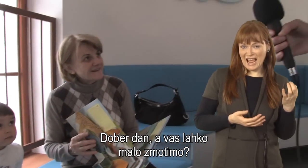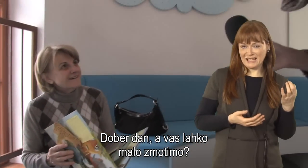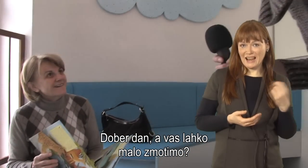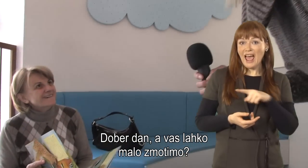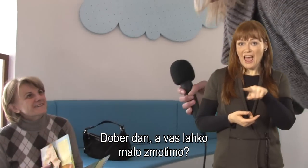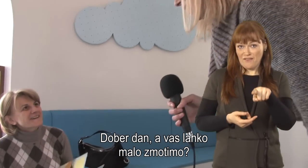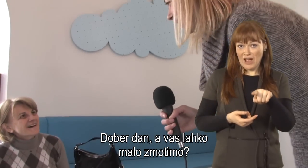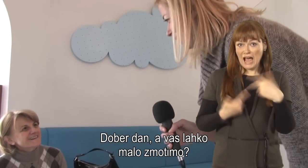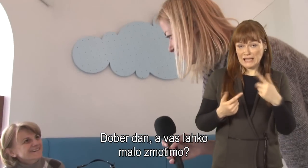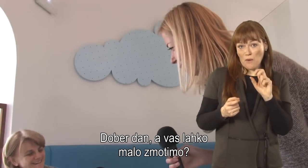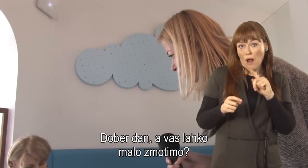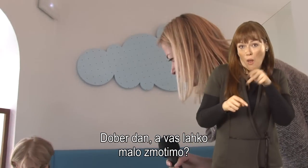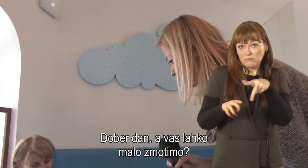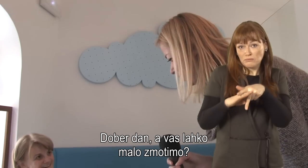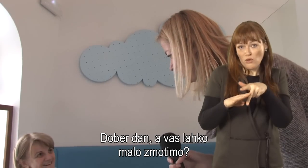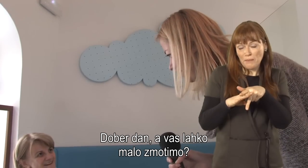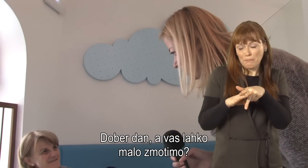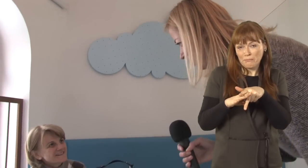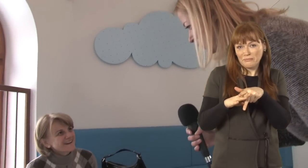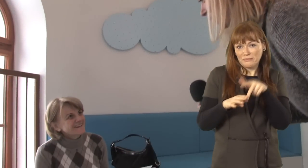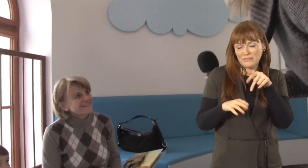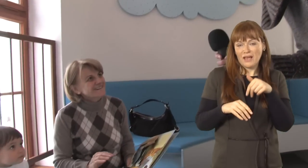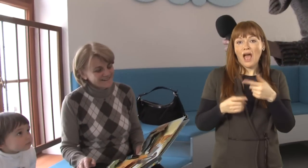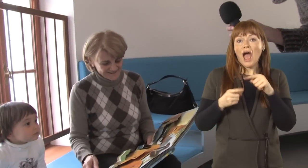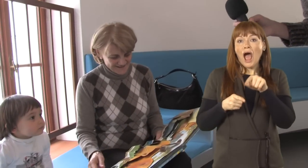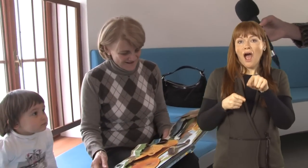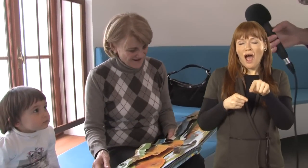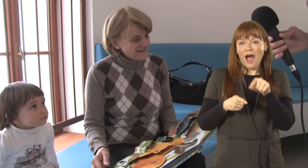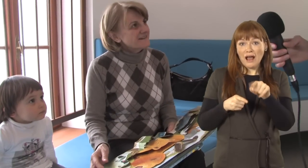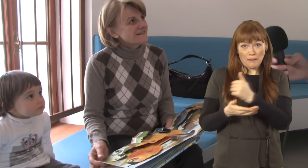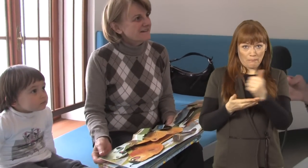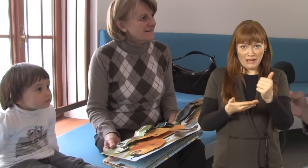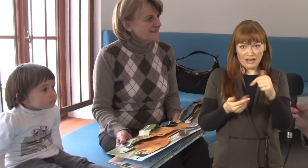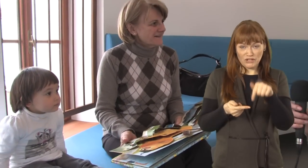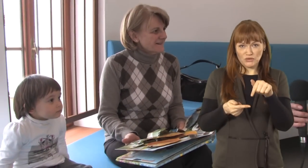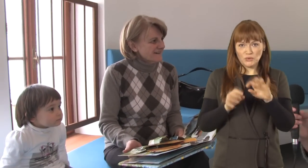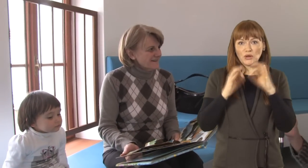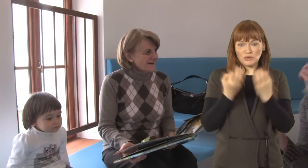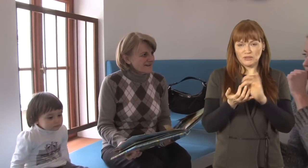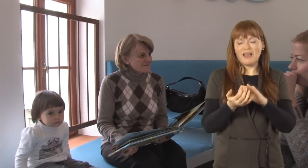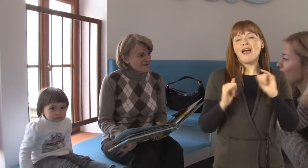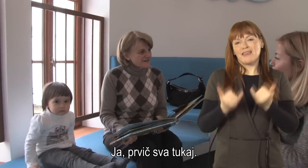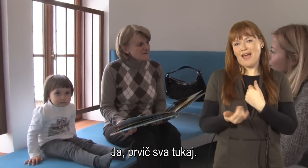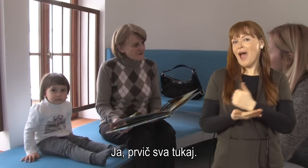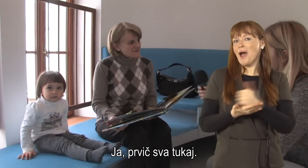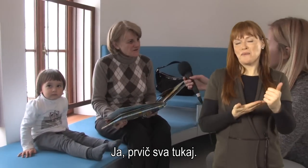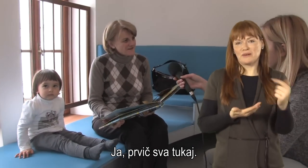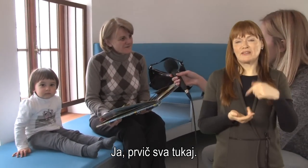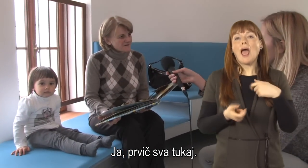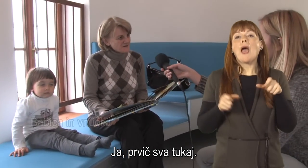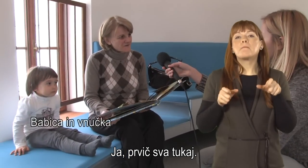Dober dan. Vas lahko malo zmotimo? Ja, izvolite. Bi mi lahko povedali, a ste danes prvič tukaj v